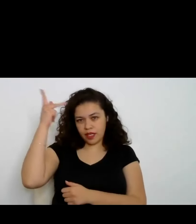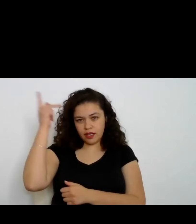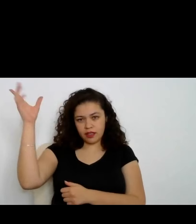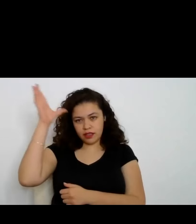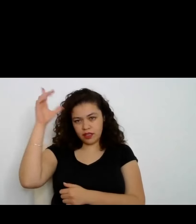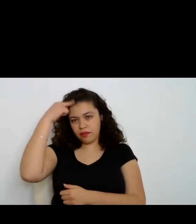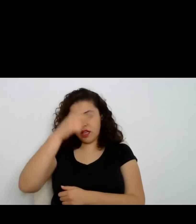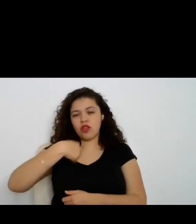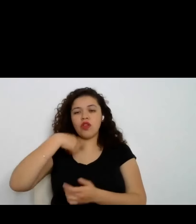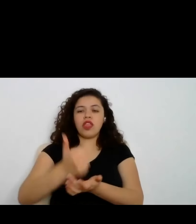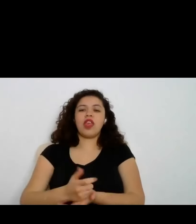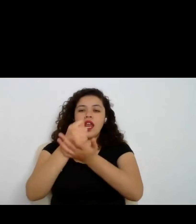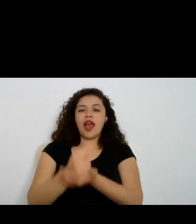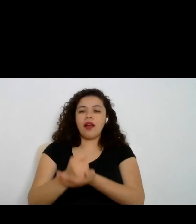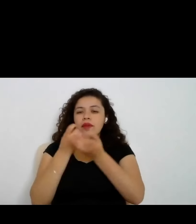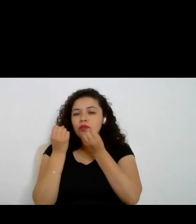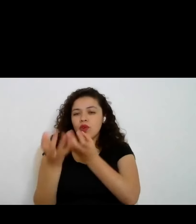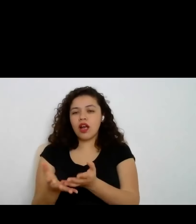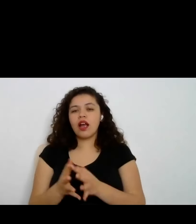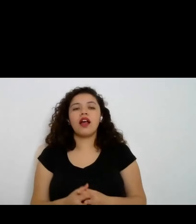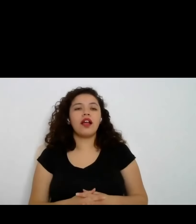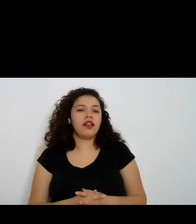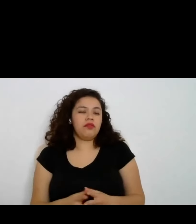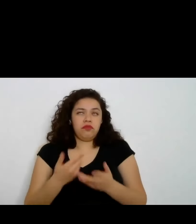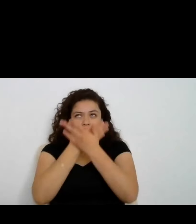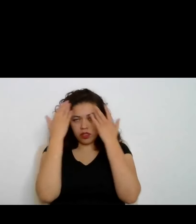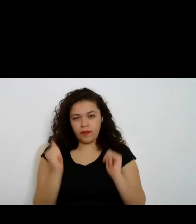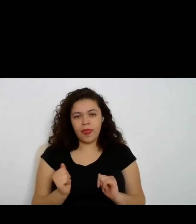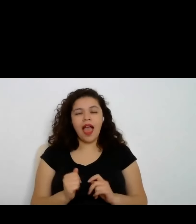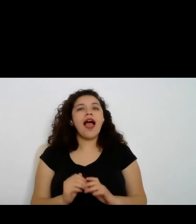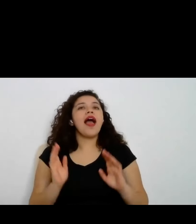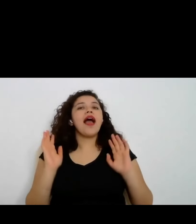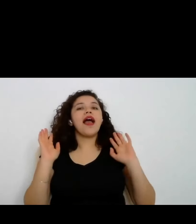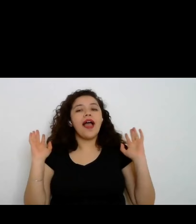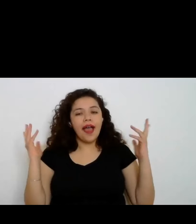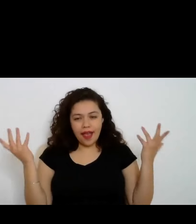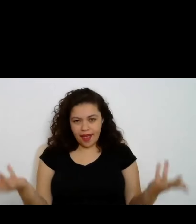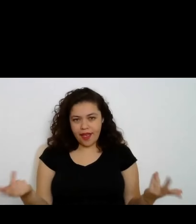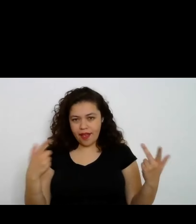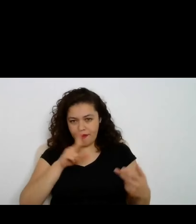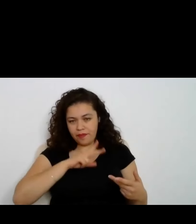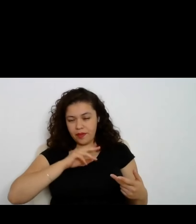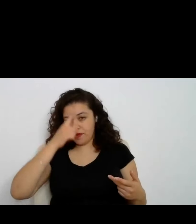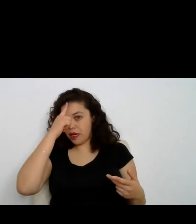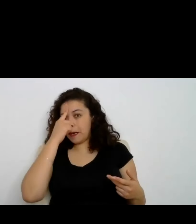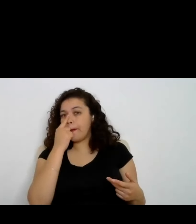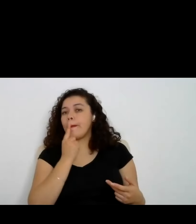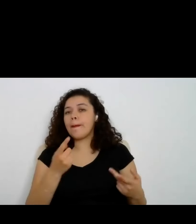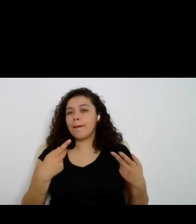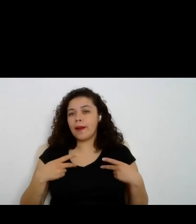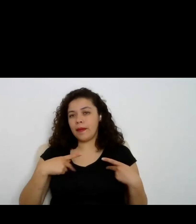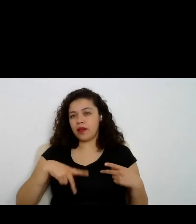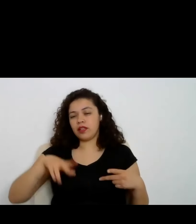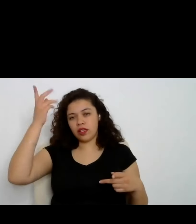darles terapias o no sé. Bueno, pues entonces tengo que ver que mi perfil de titular pues